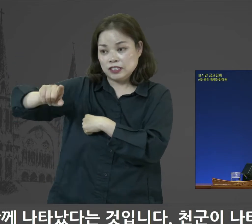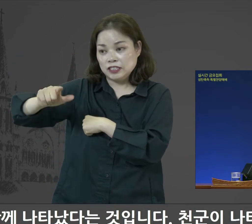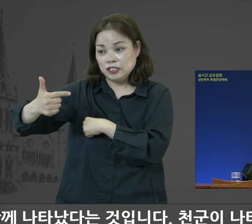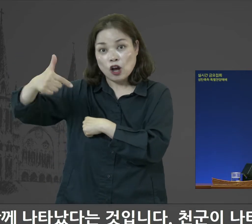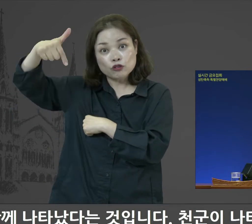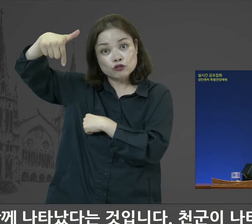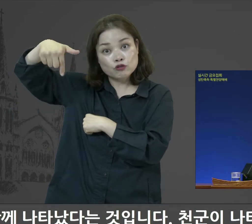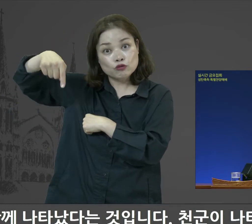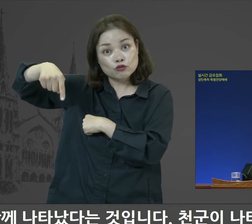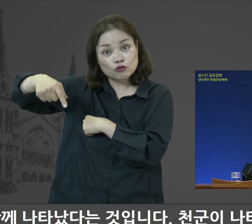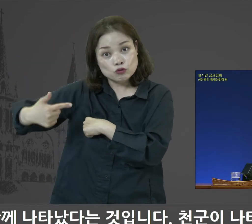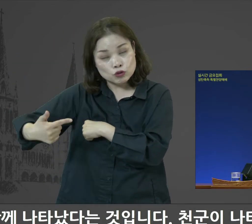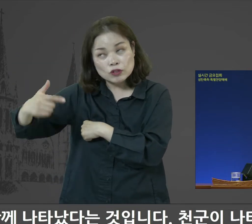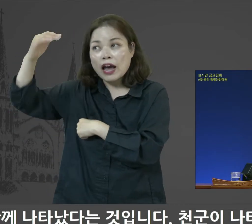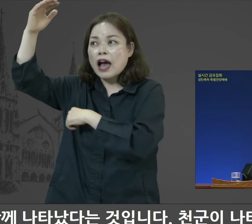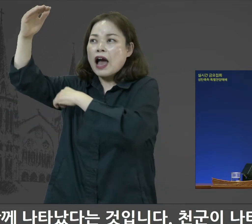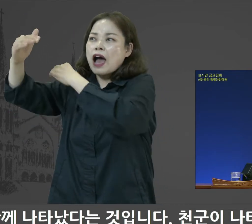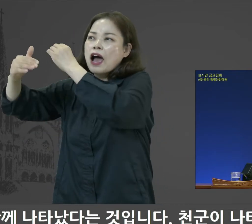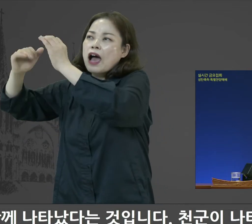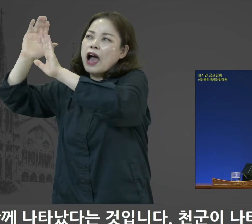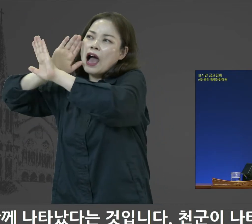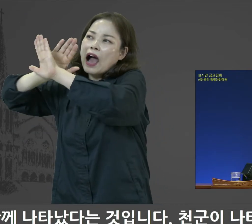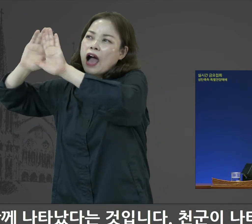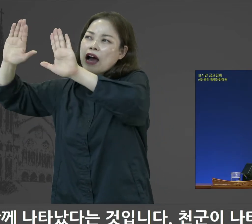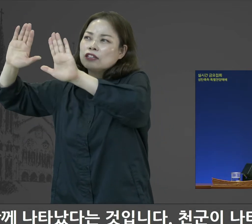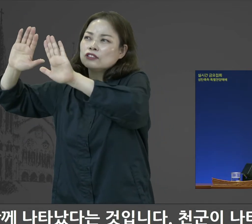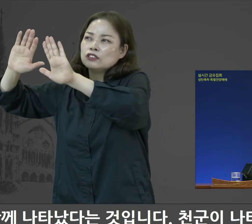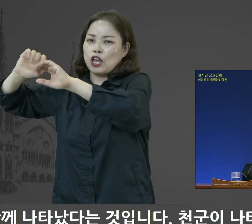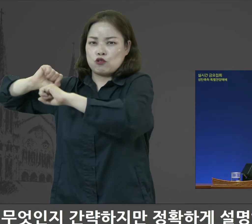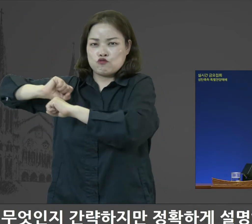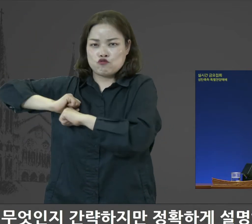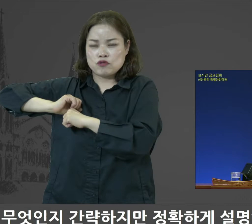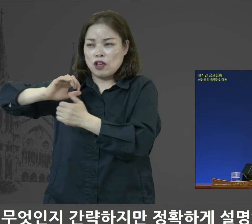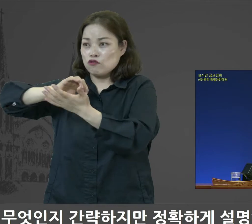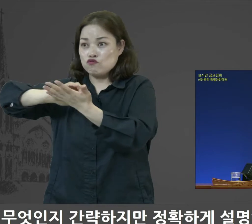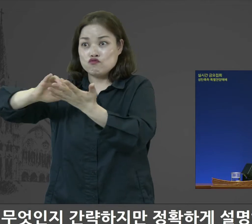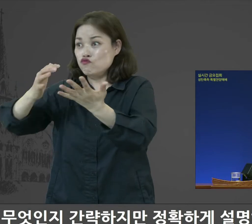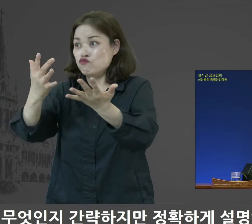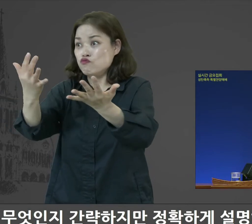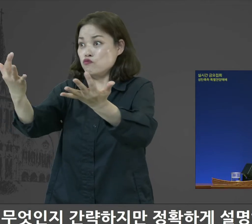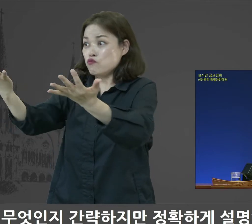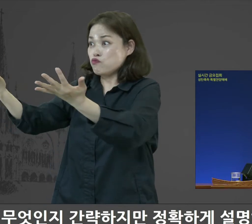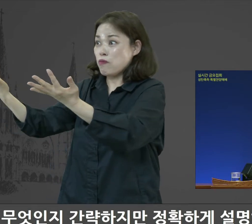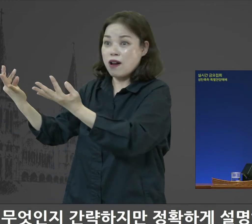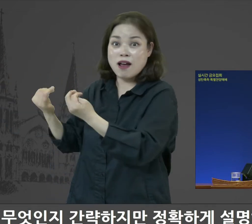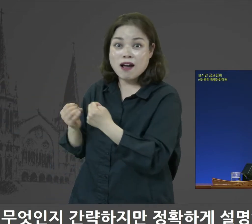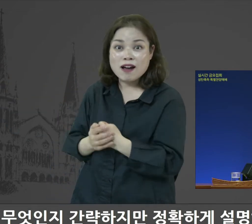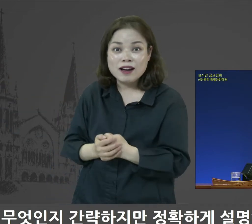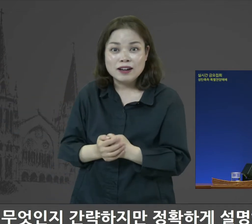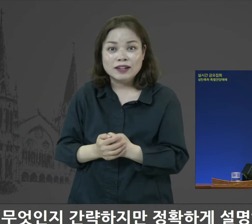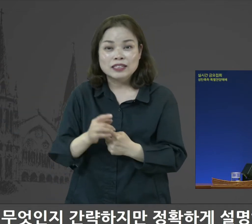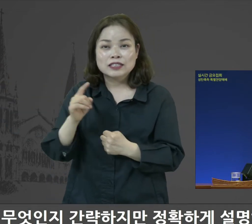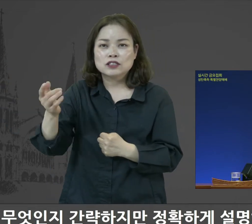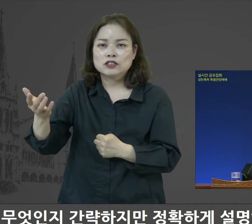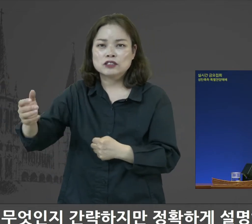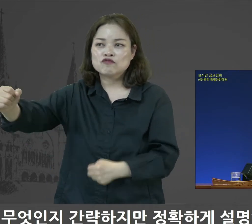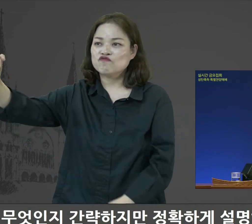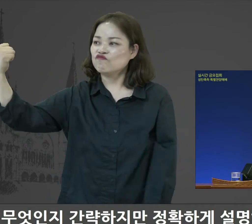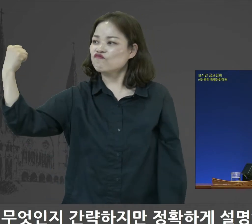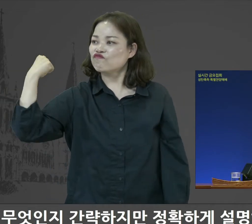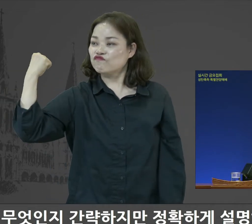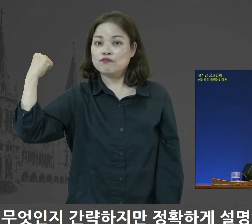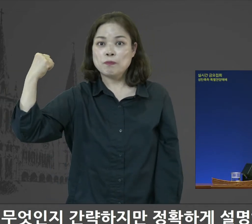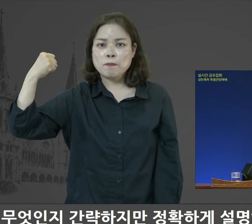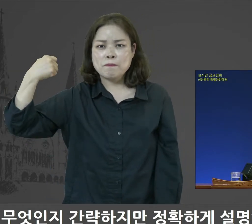그대로 하늘의 군대입니다. 특징은 수가 굉장히 많습니다. 수만 많은 게 아니라 그 위력이